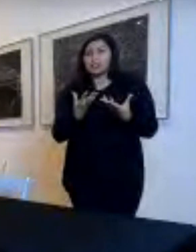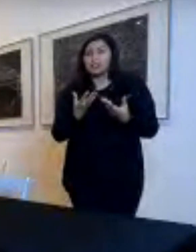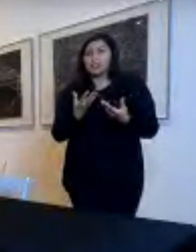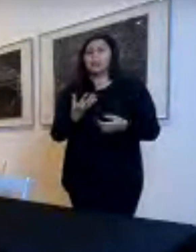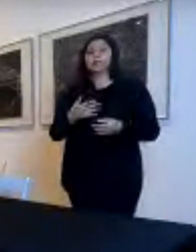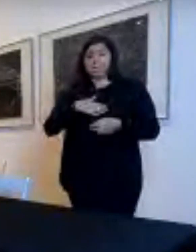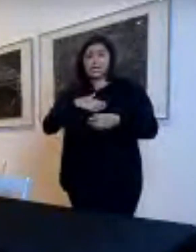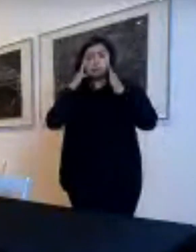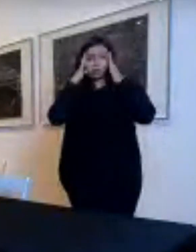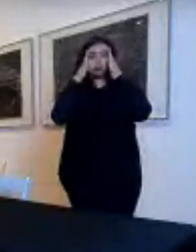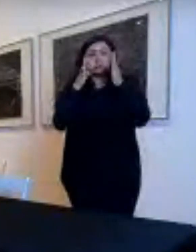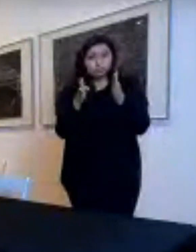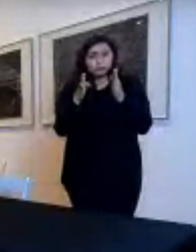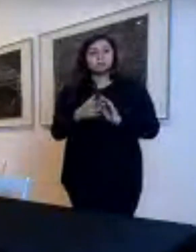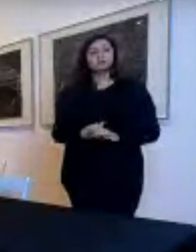No estamos solos.